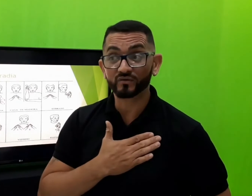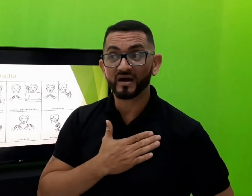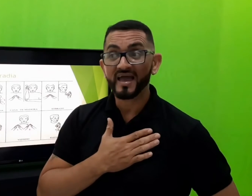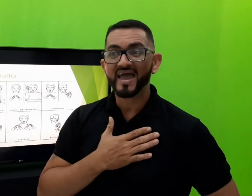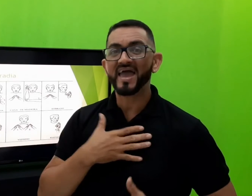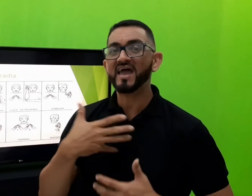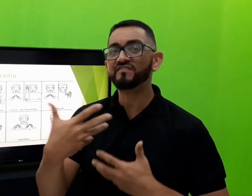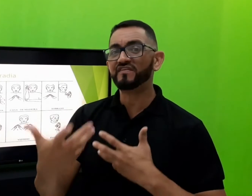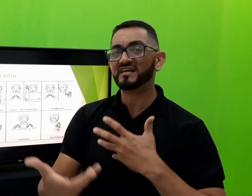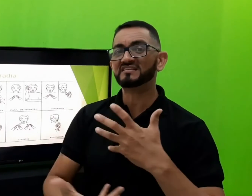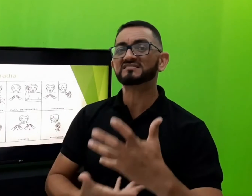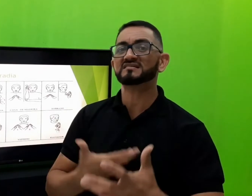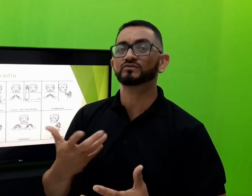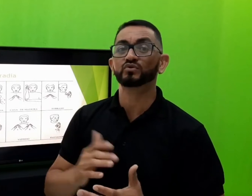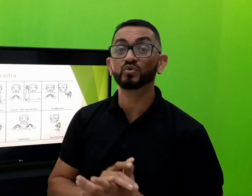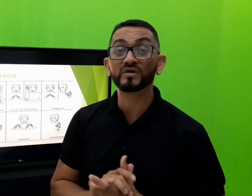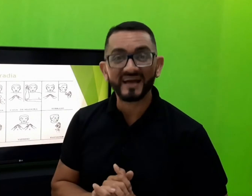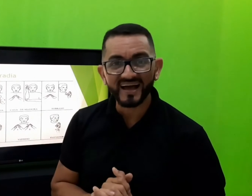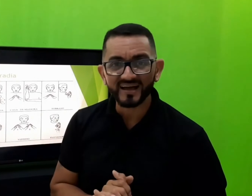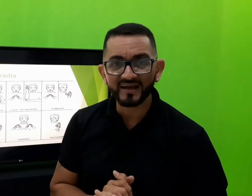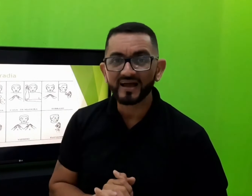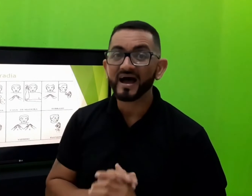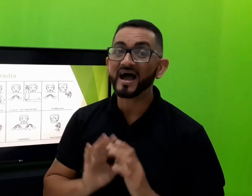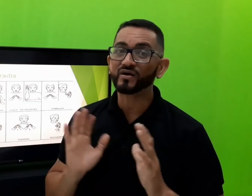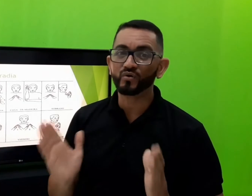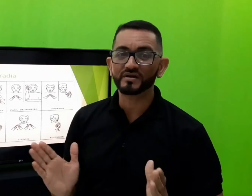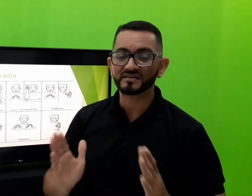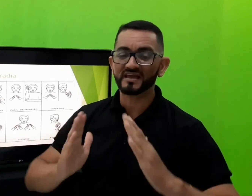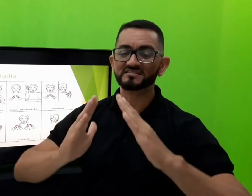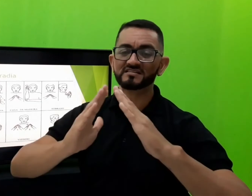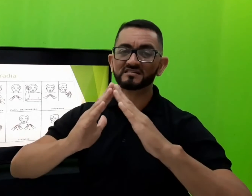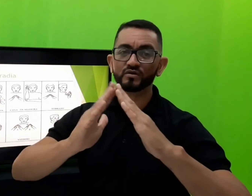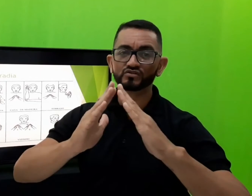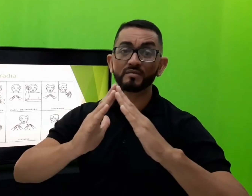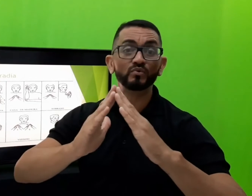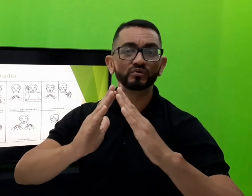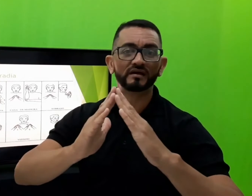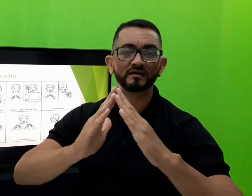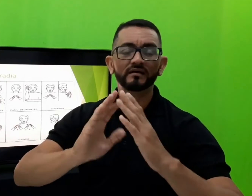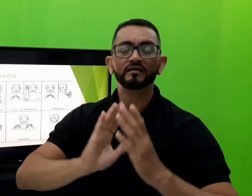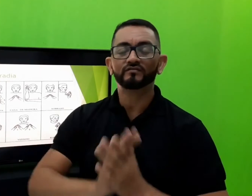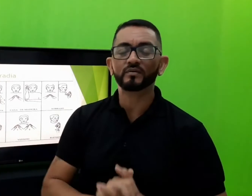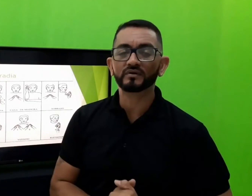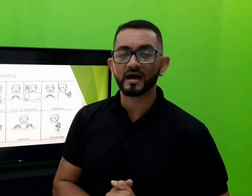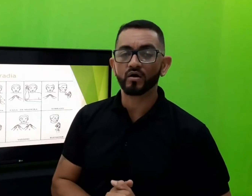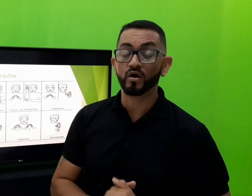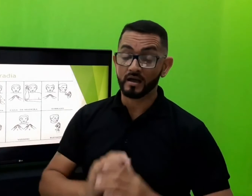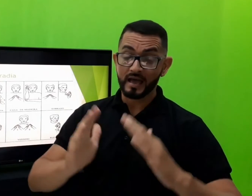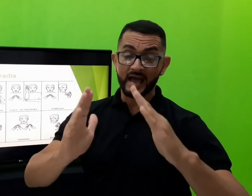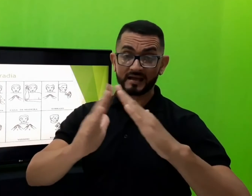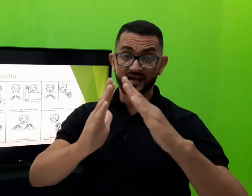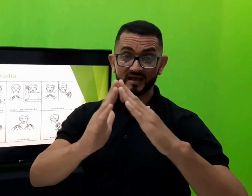falo referenciando lugar, a coisa, esse sinal já muda. Vamos lá, ó. A